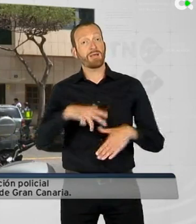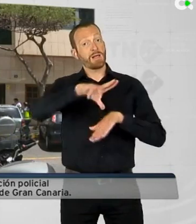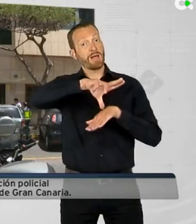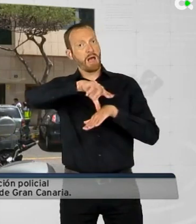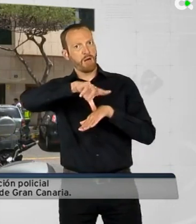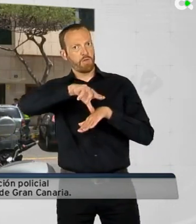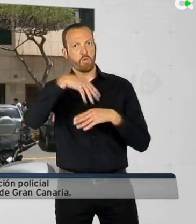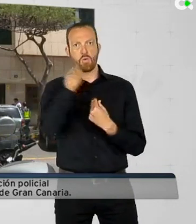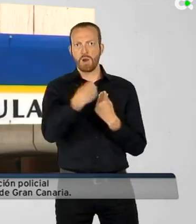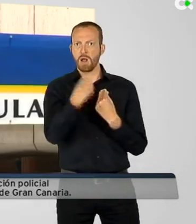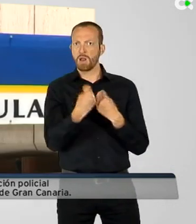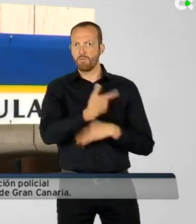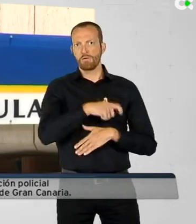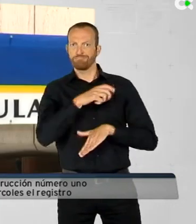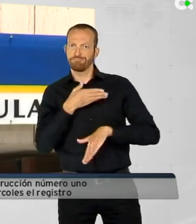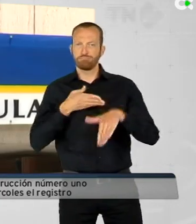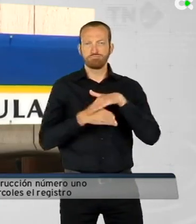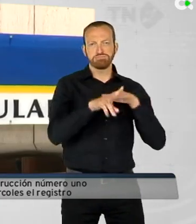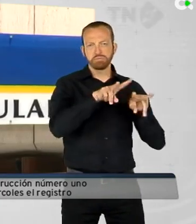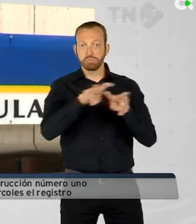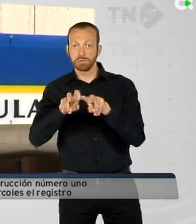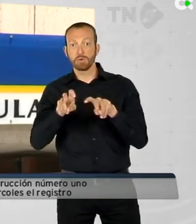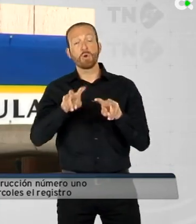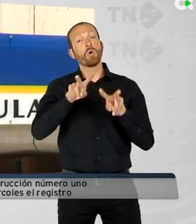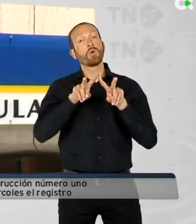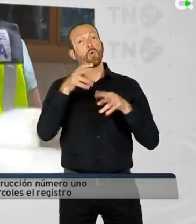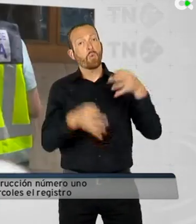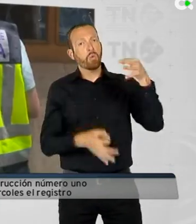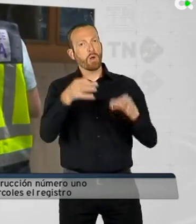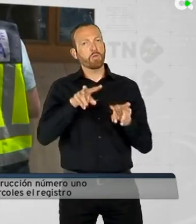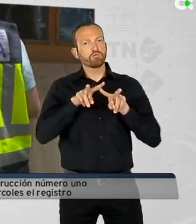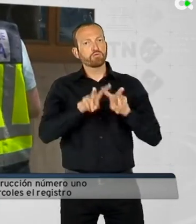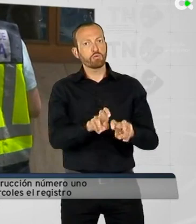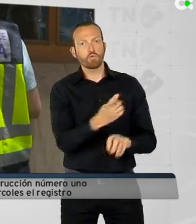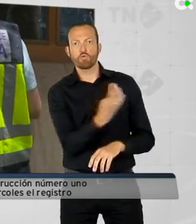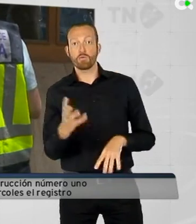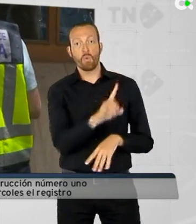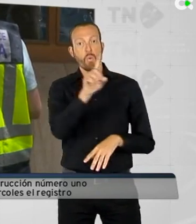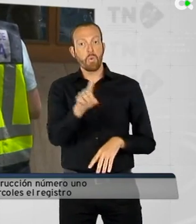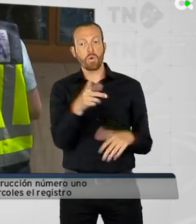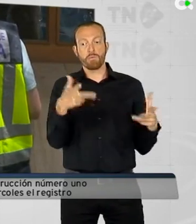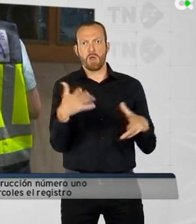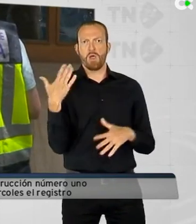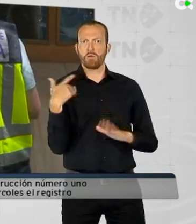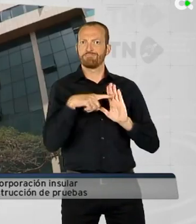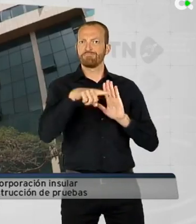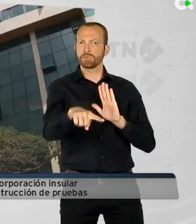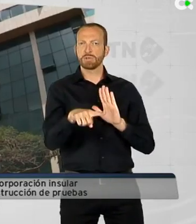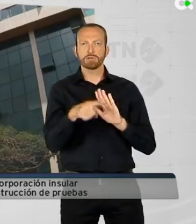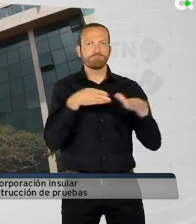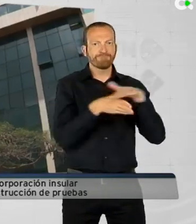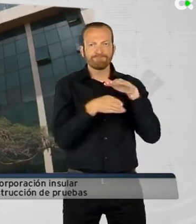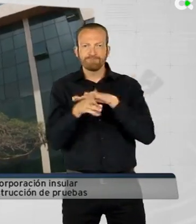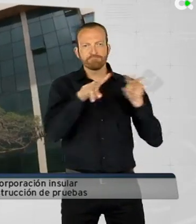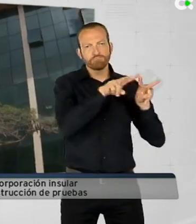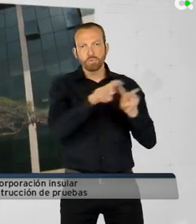Intervención policial en el Cabildo de Gran Canaria. El juzgado de instrucción número 1 ordenó el miércoles el registro de oficinas de